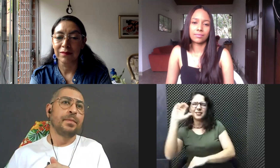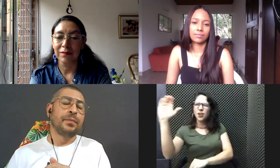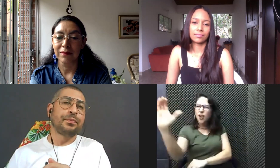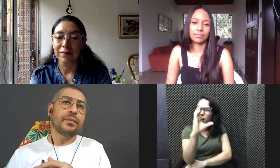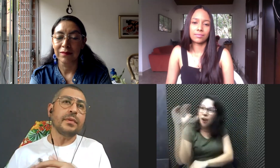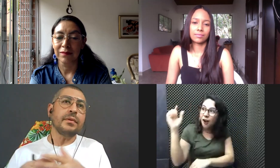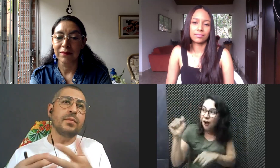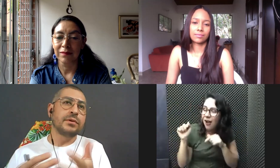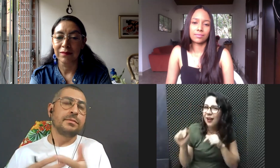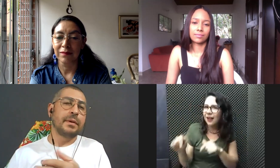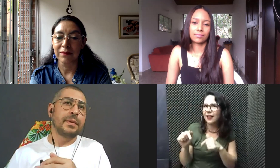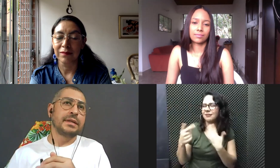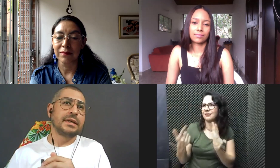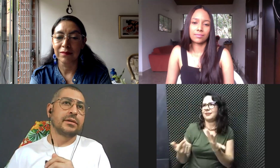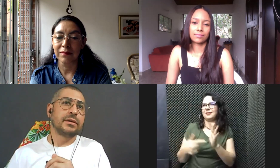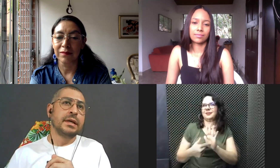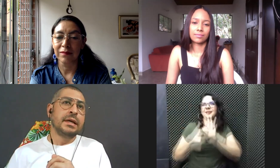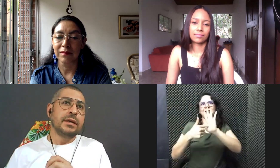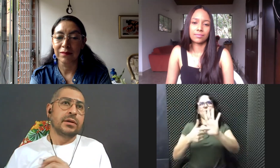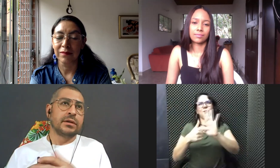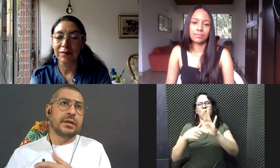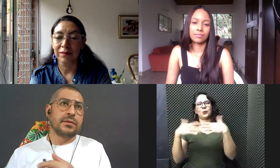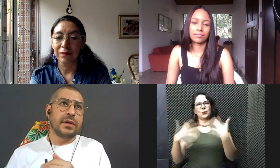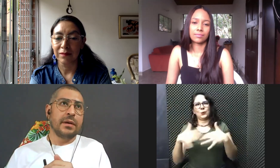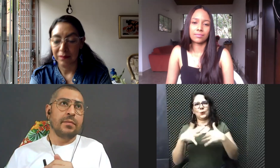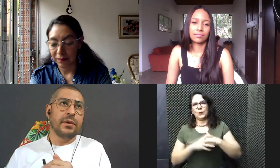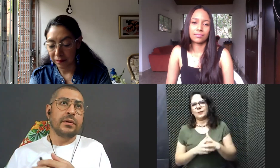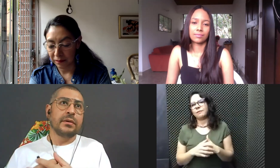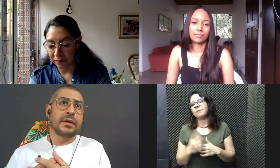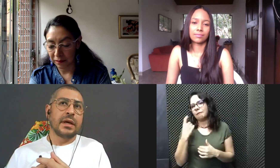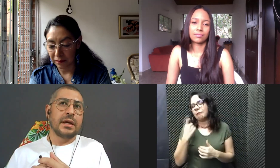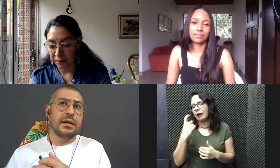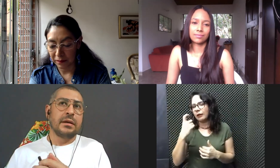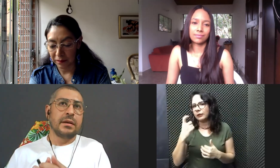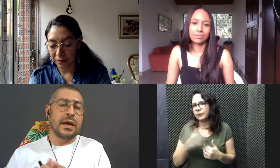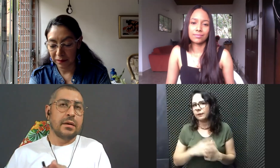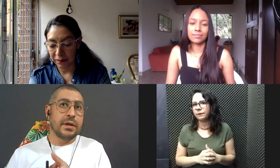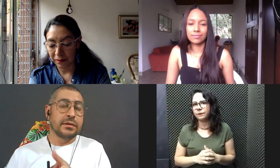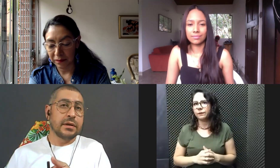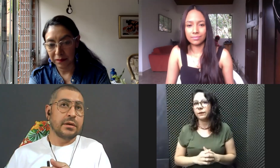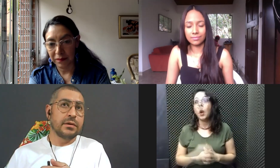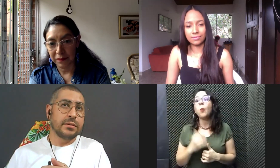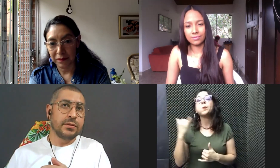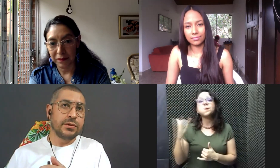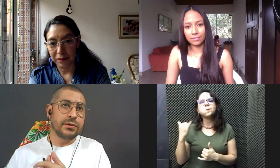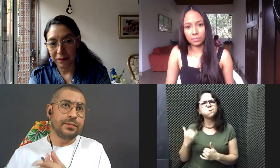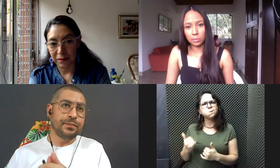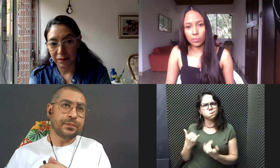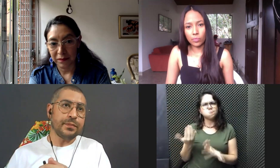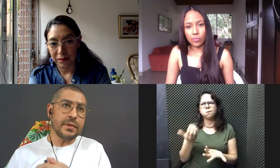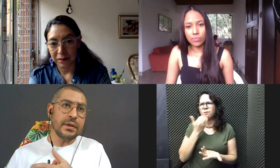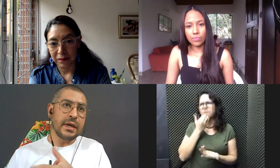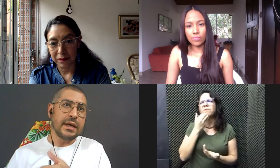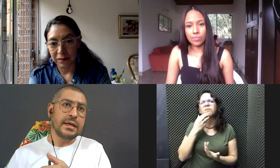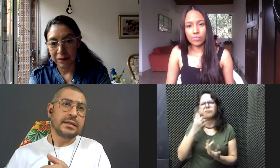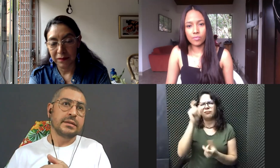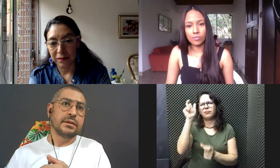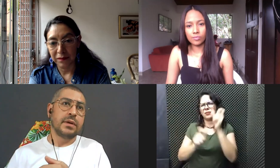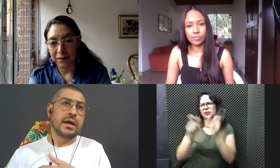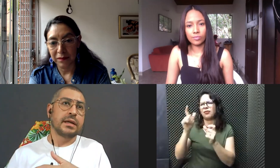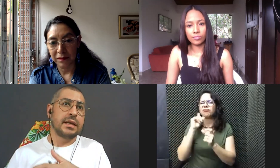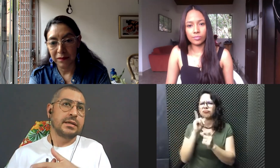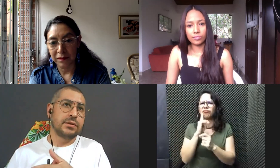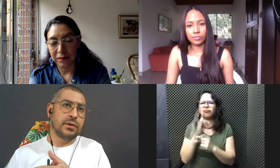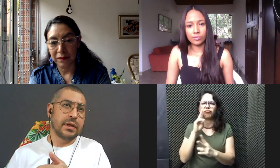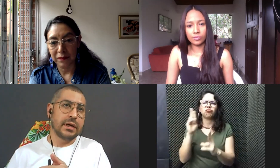destaque por su papel, ¿cierto? Nosotros tenemos un ejemplo que la comunidad sorda conoce mucho, que es